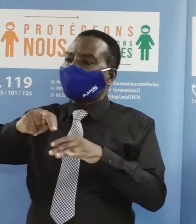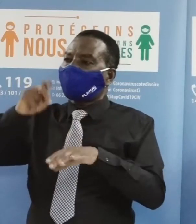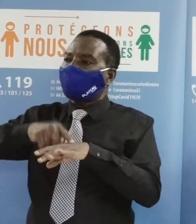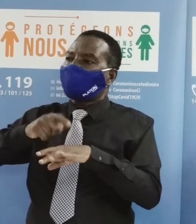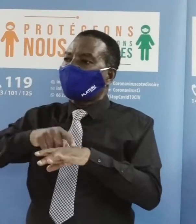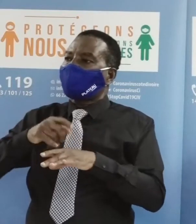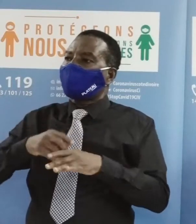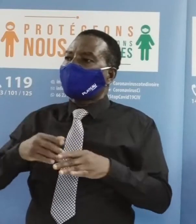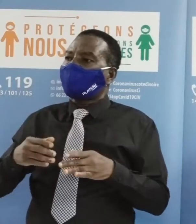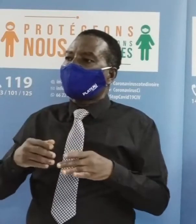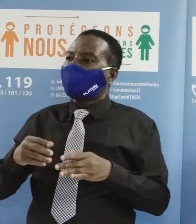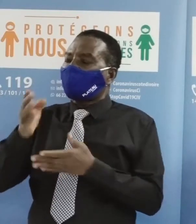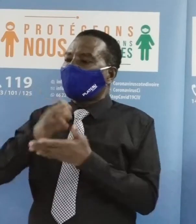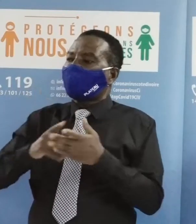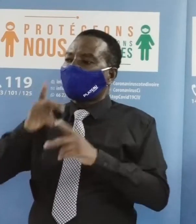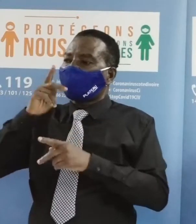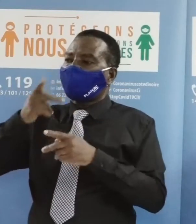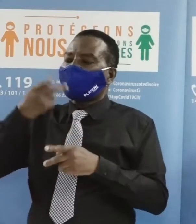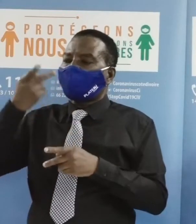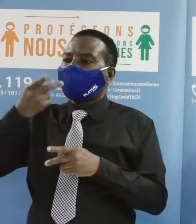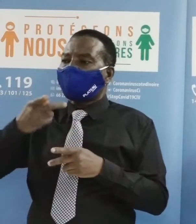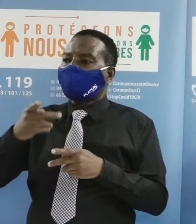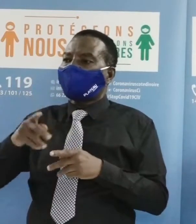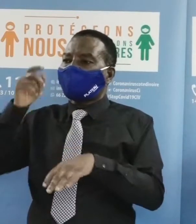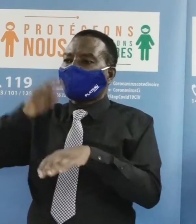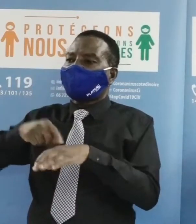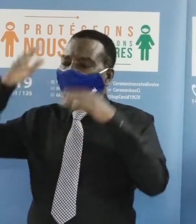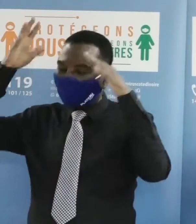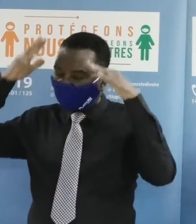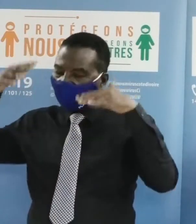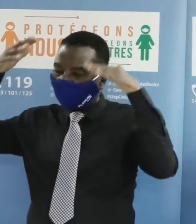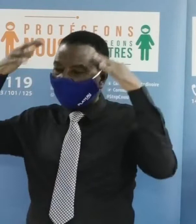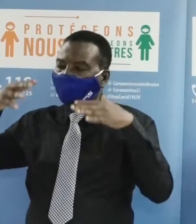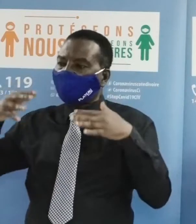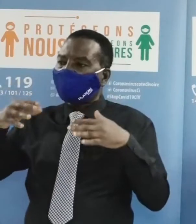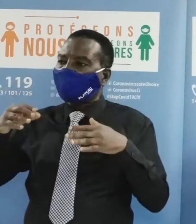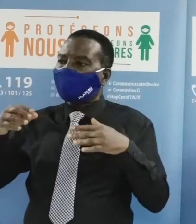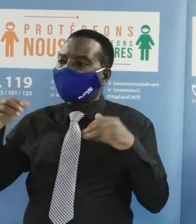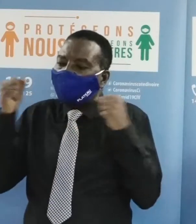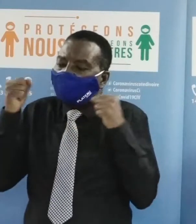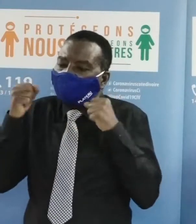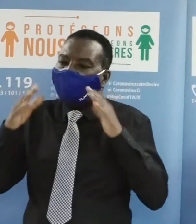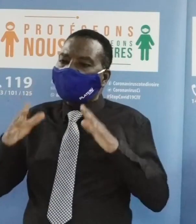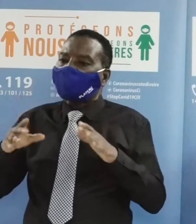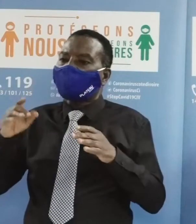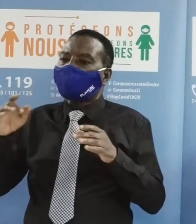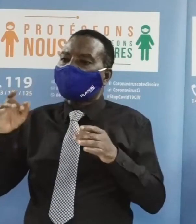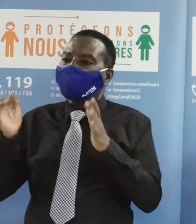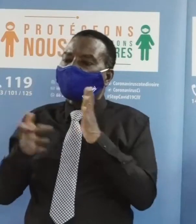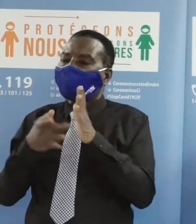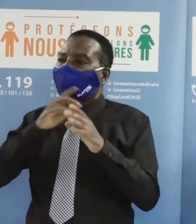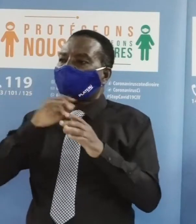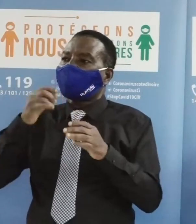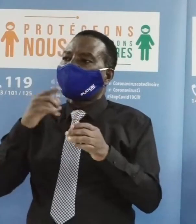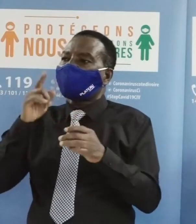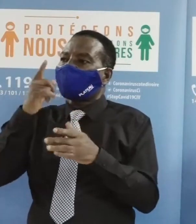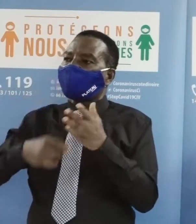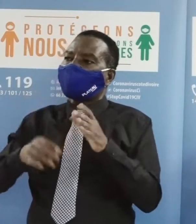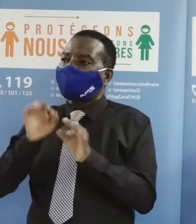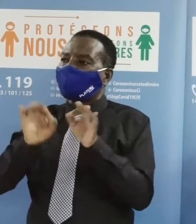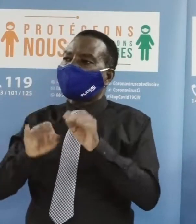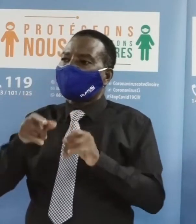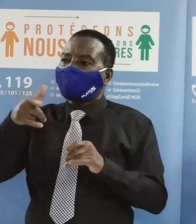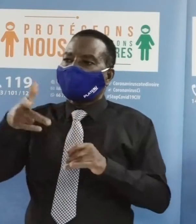du temps pluvieux au la fraîcheur ça serait due à la fraîcheur techniquement qu'est ce qui pourrait expliquer cela dt